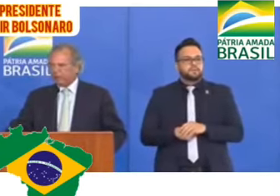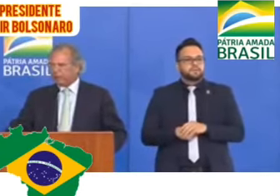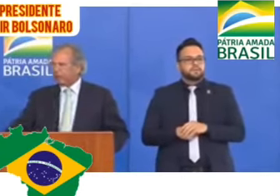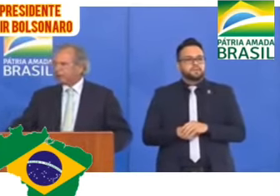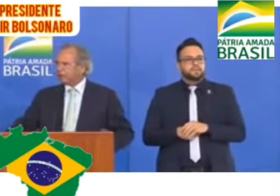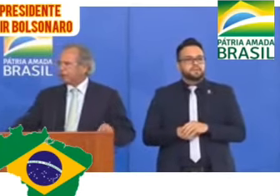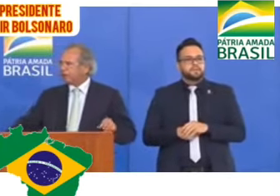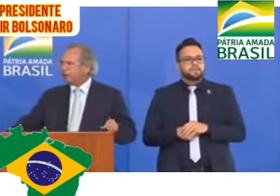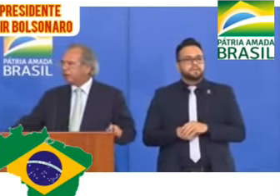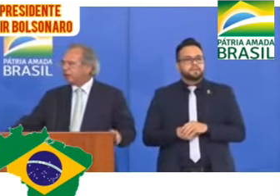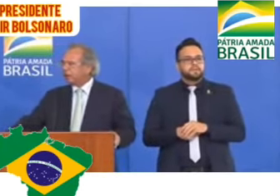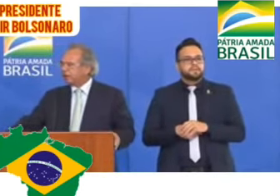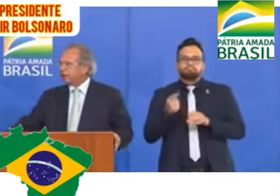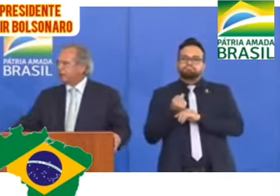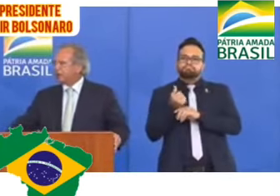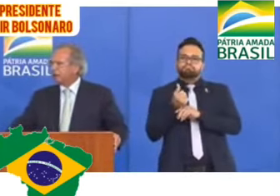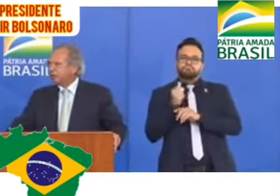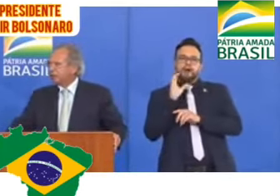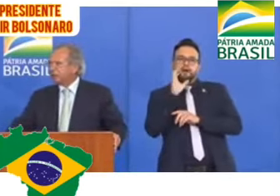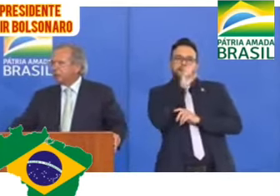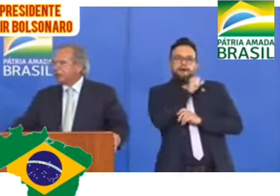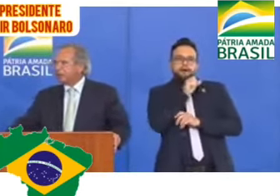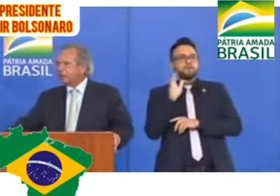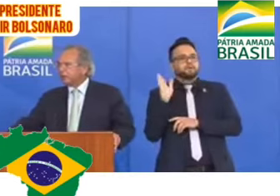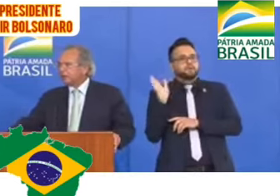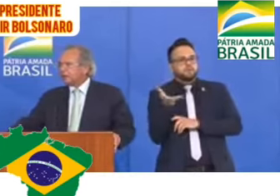A serenidade e a resiliência